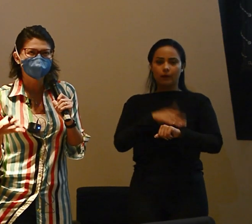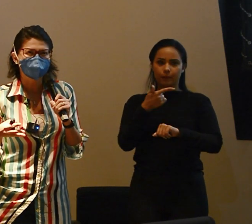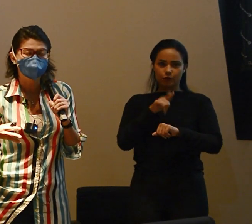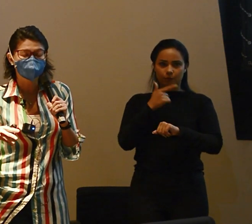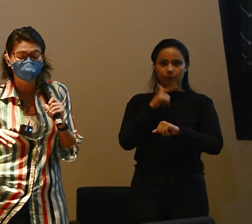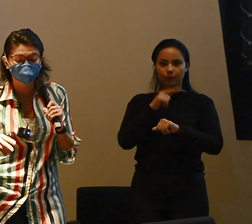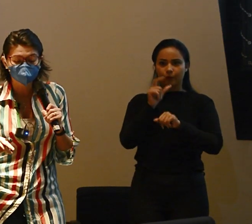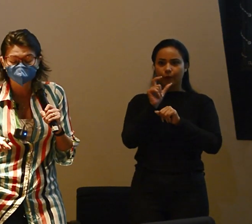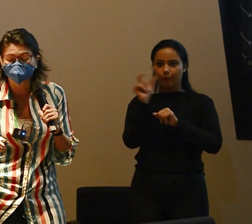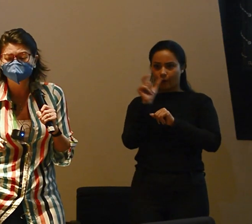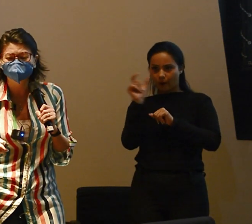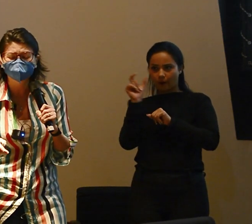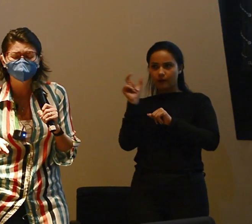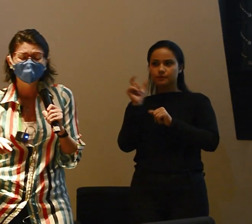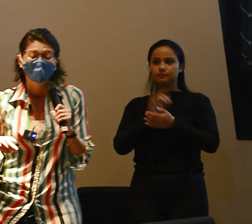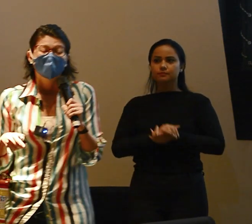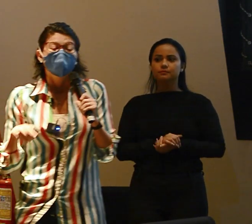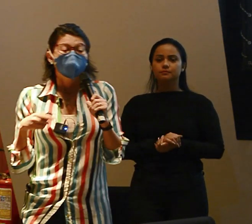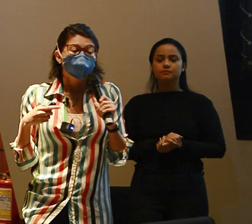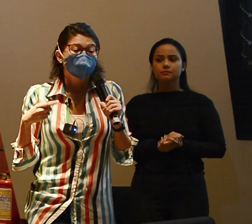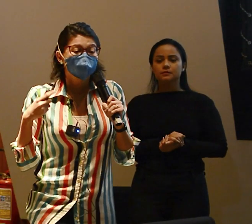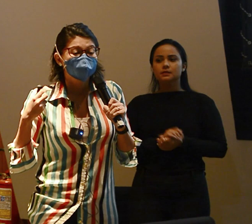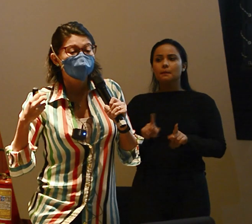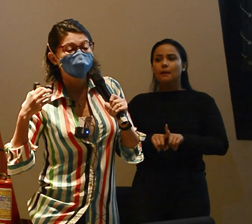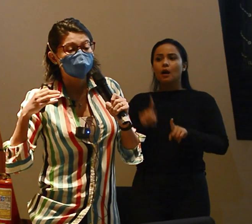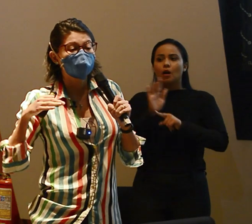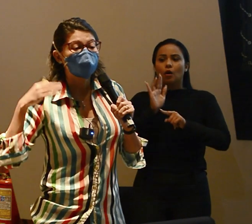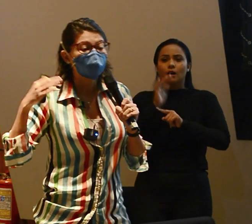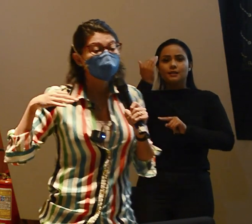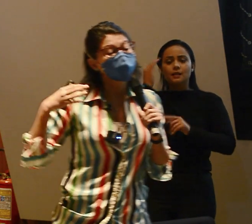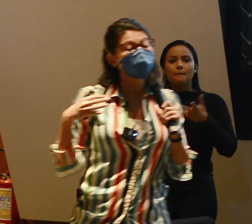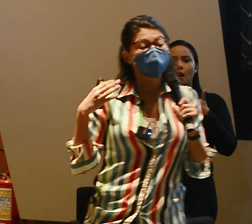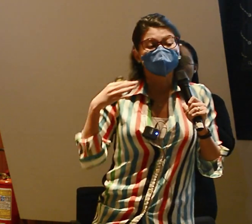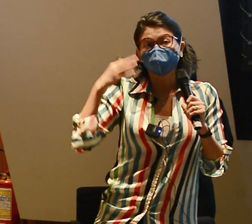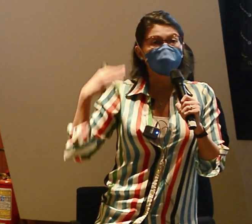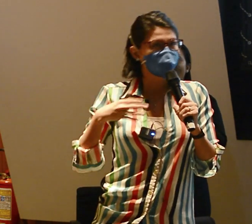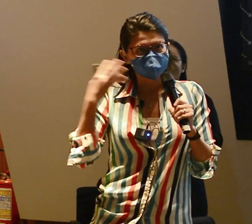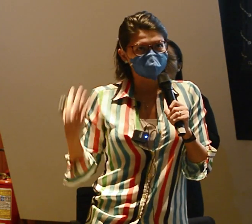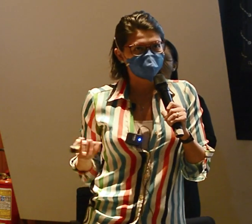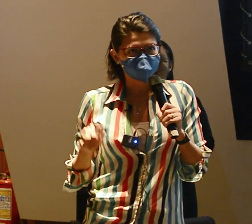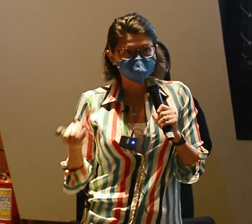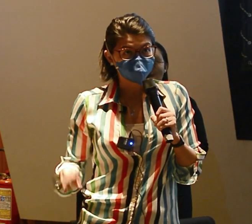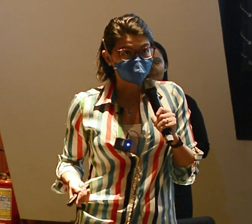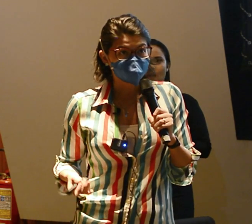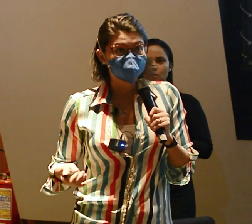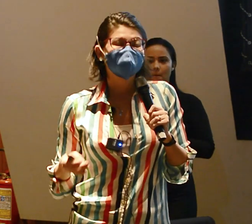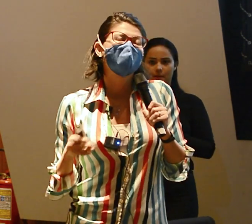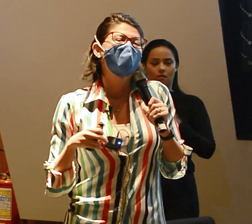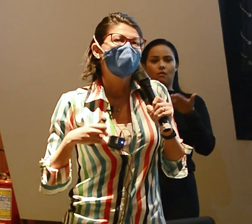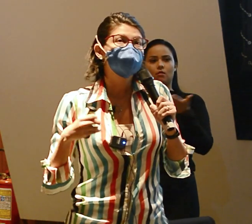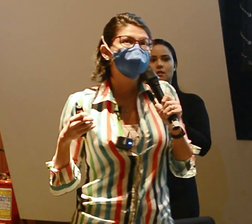repetindo as frases no ruído. E isso ajuda a gente a entender melhor como que a anatomia de tudo isso